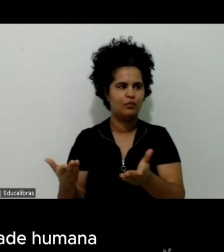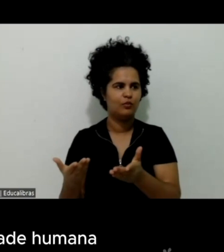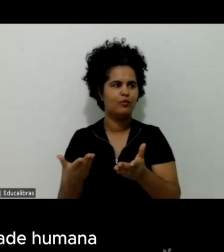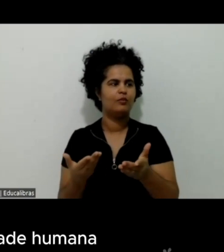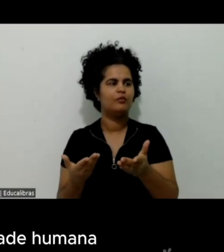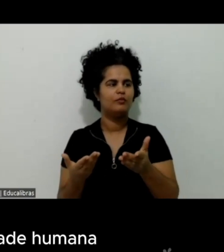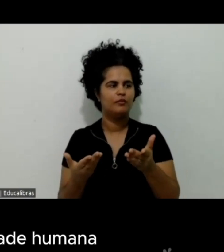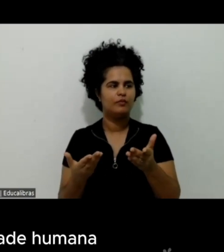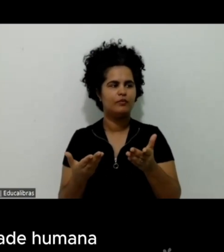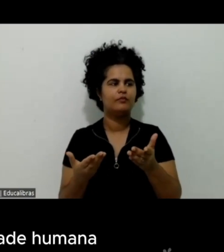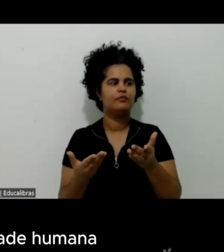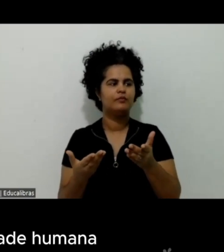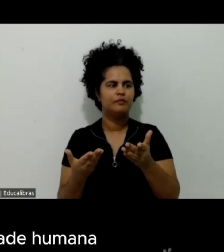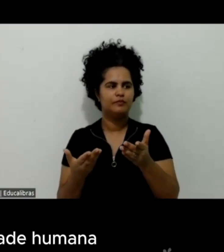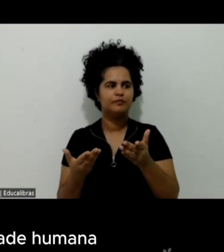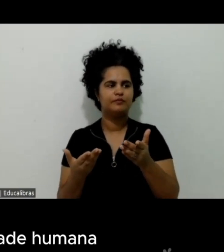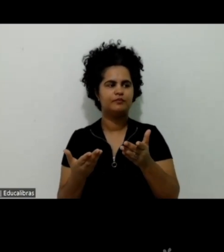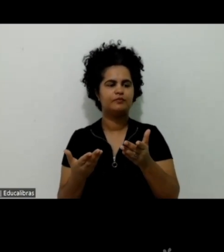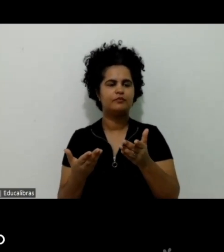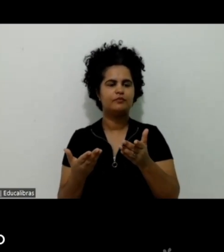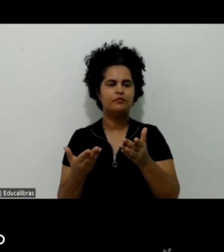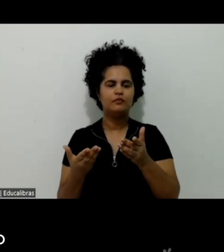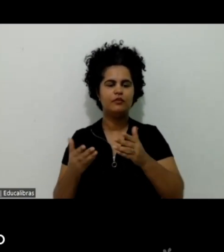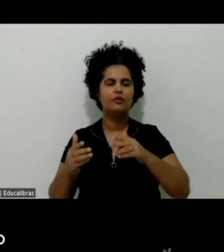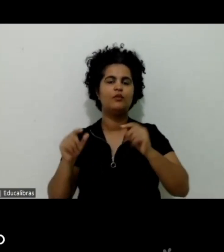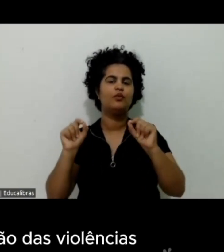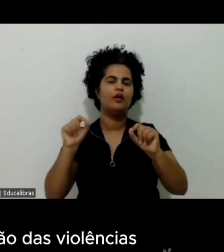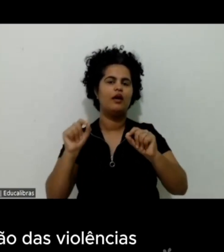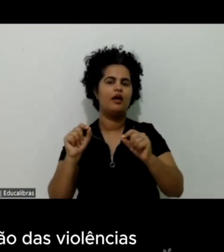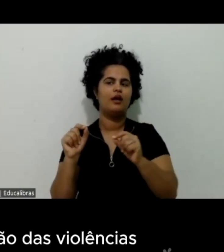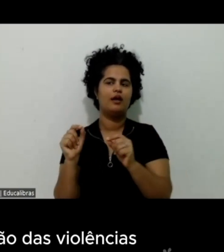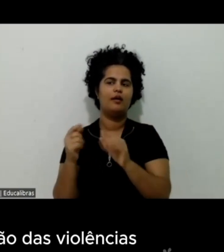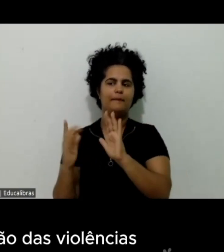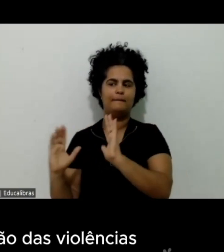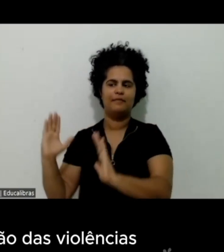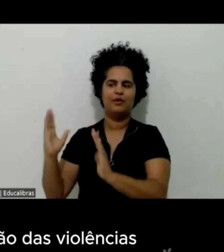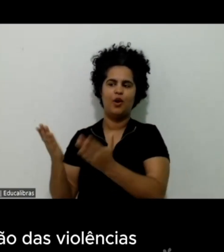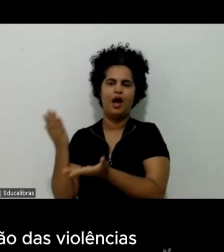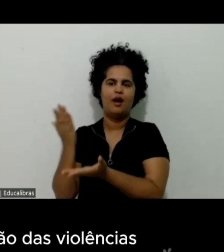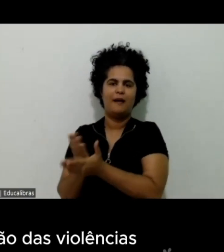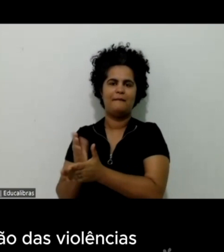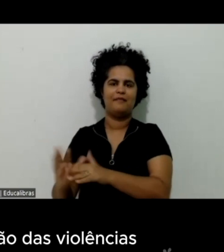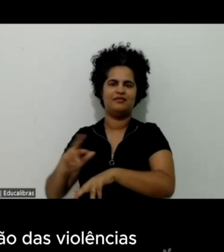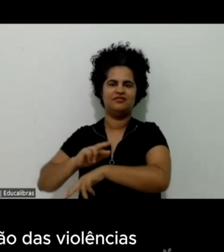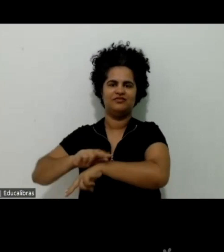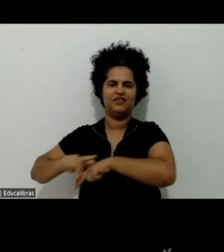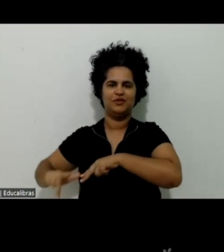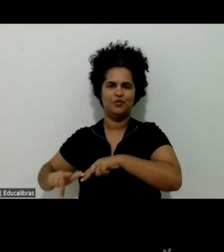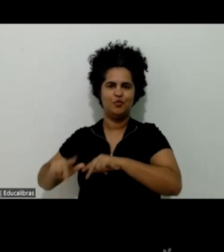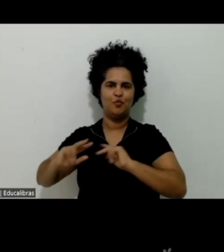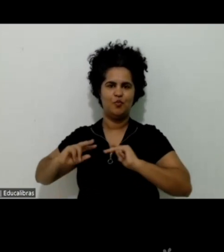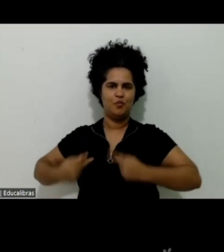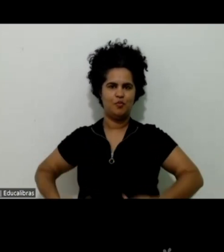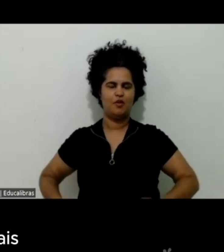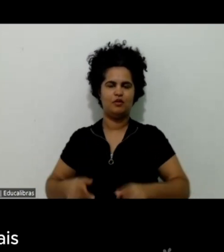ataque à diversidade humana, né, do avanço, né, da exploração, da opressão, das violências,